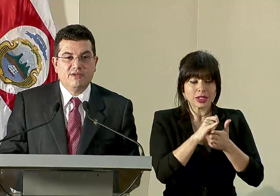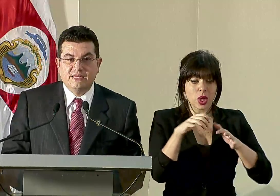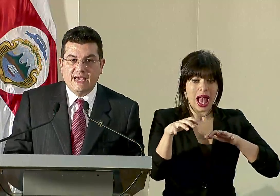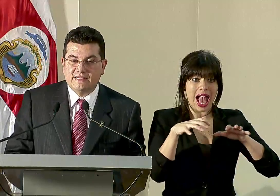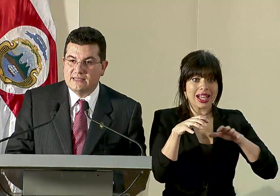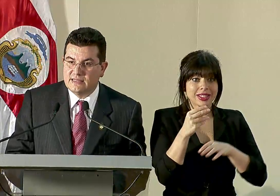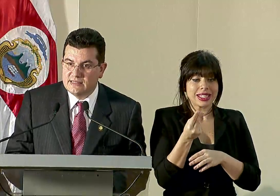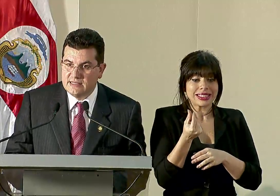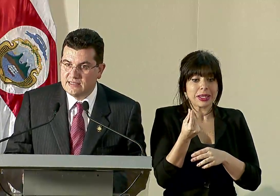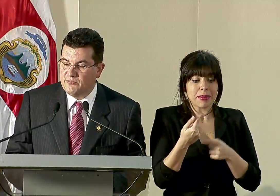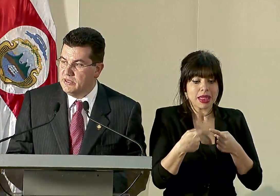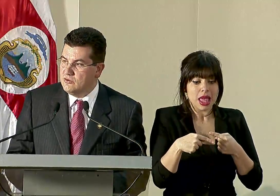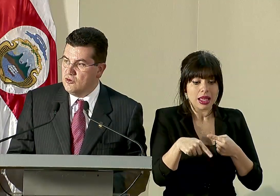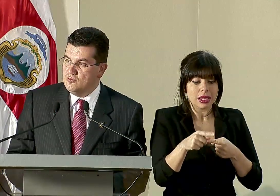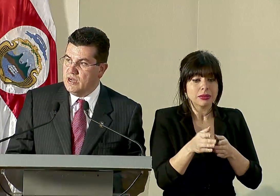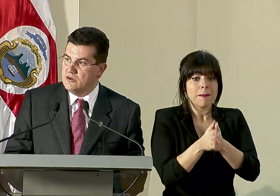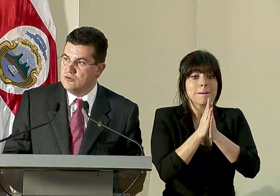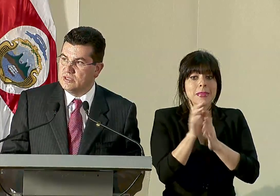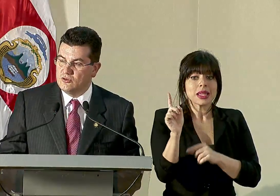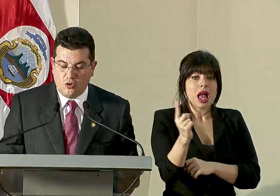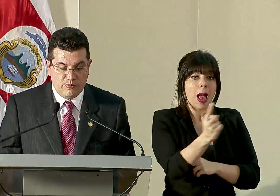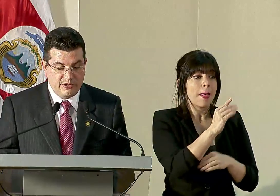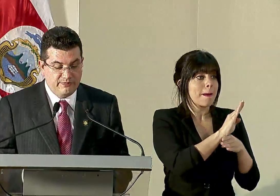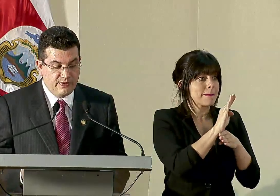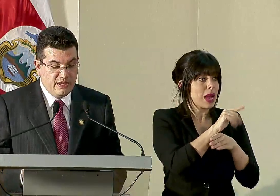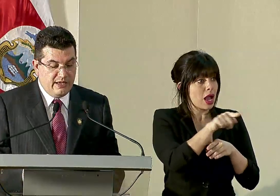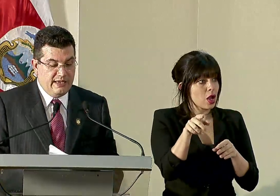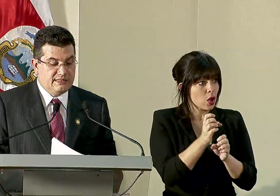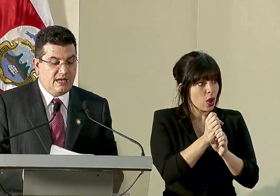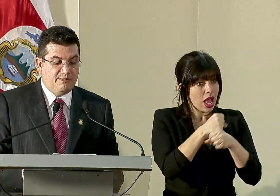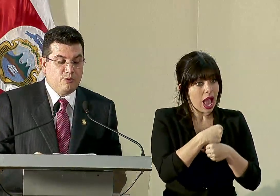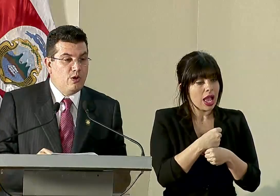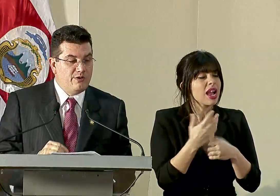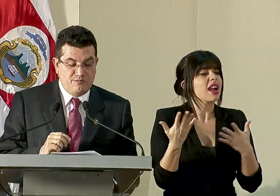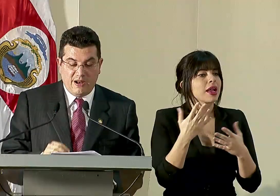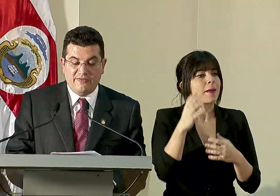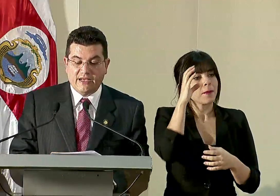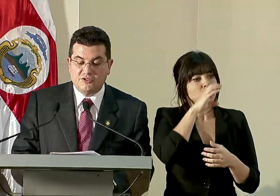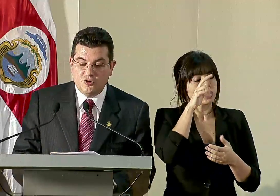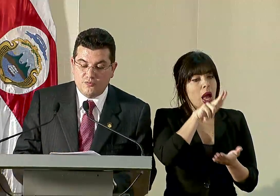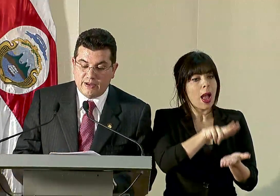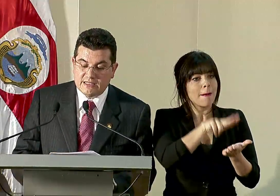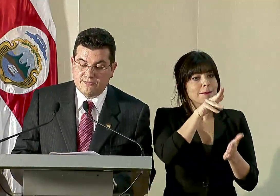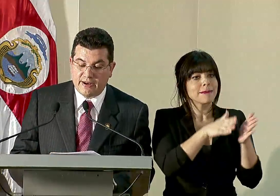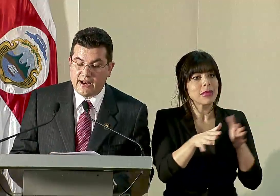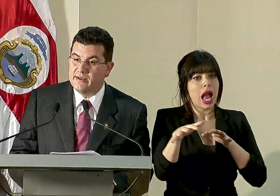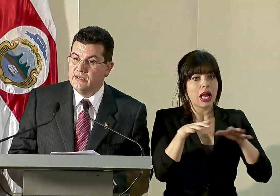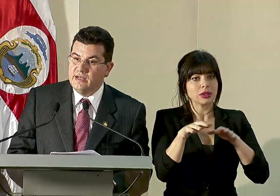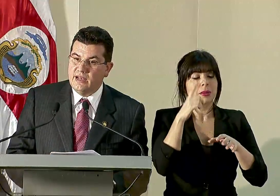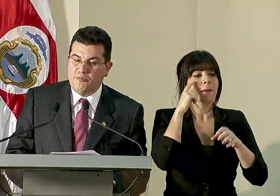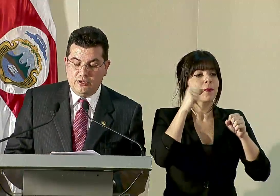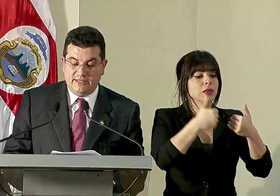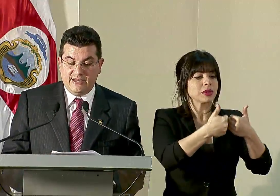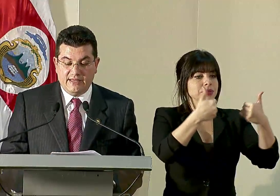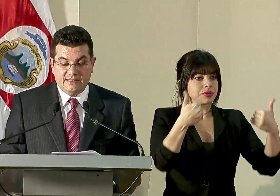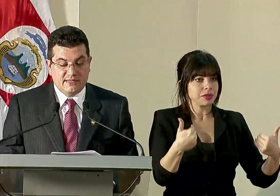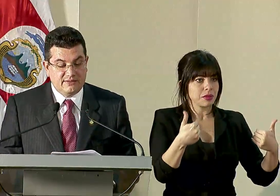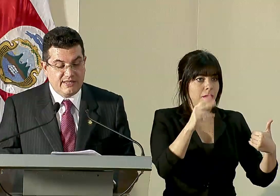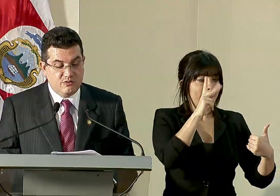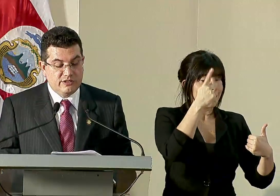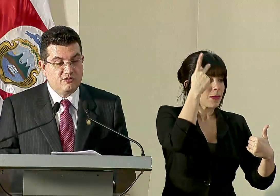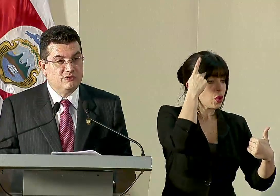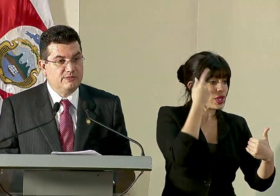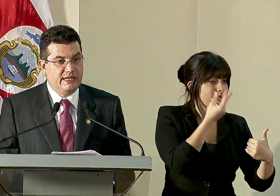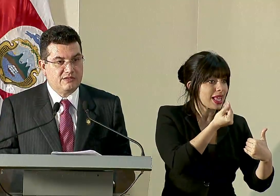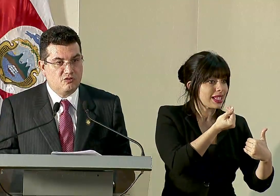las acciones inmediatas que se le está pidiendo a los bancos que tomen es aprobar un plan de acción para separar la política de